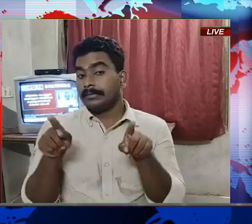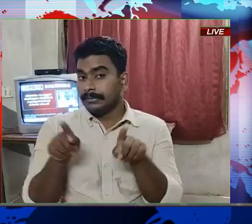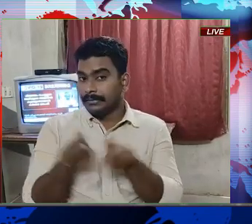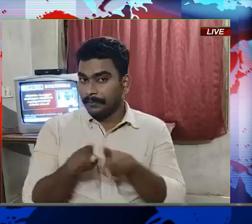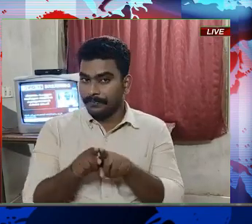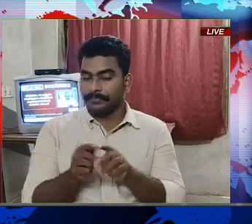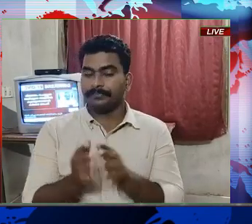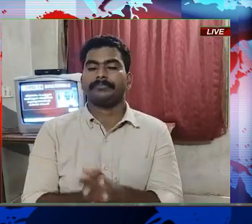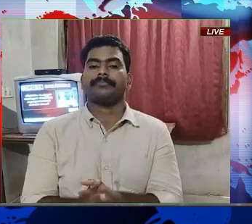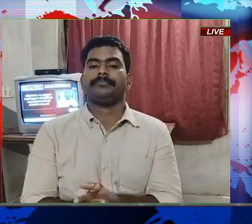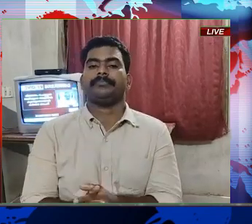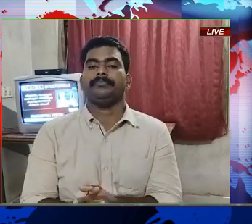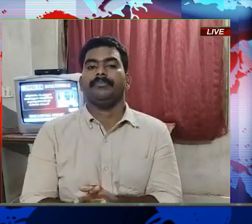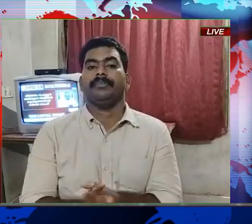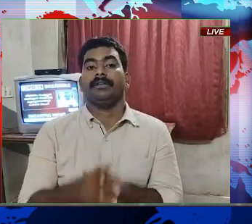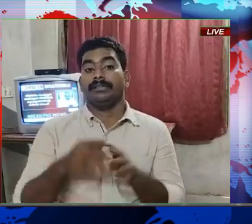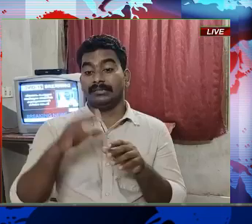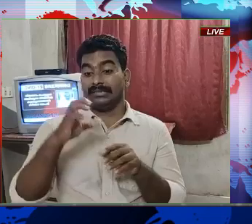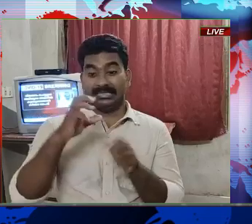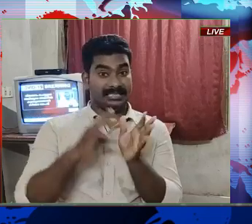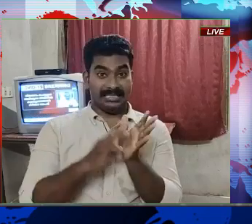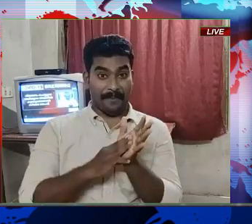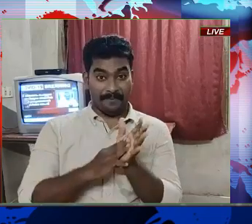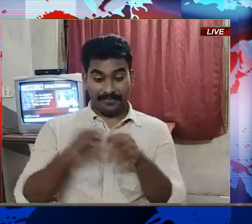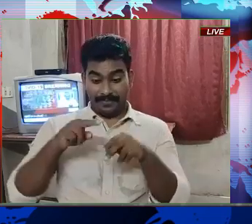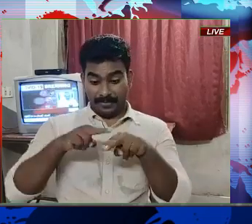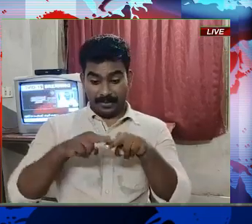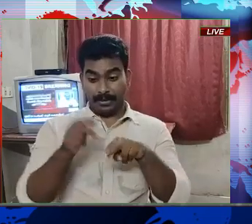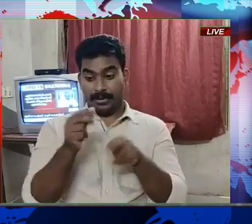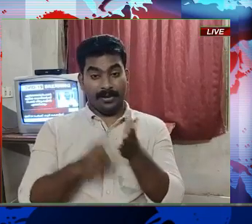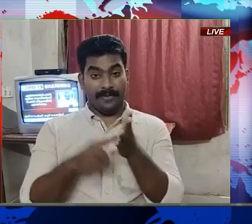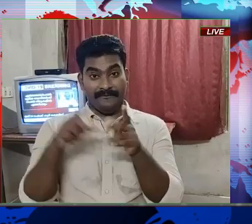ആക്രമിച്ച് കീഴ്പ്പെടുത്തിക്കളയാം എന്ന രീതി